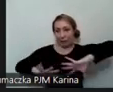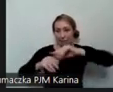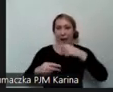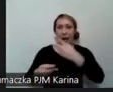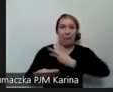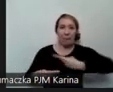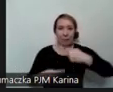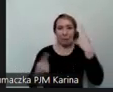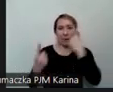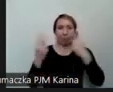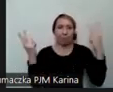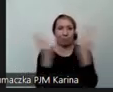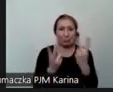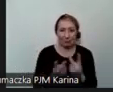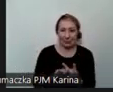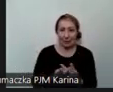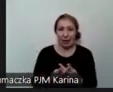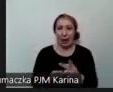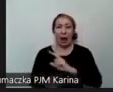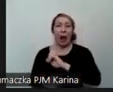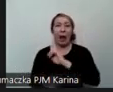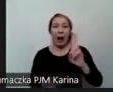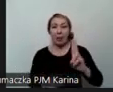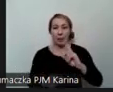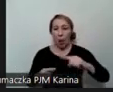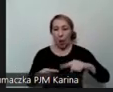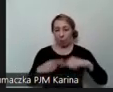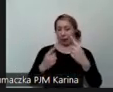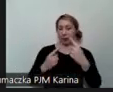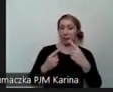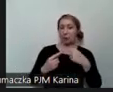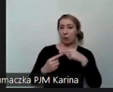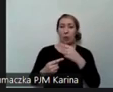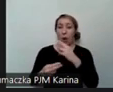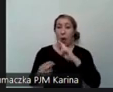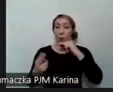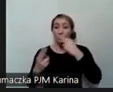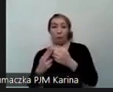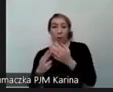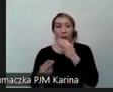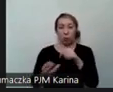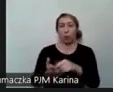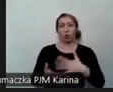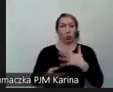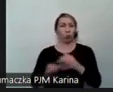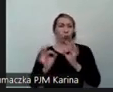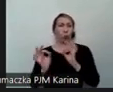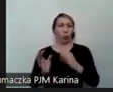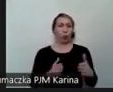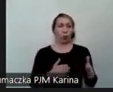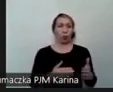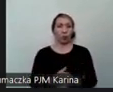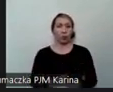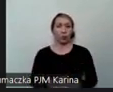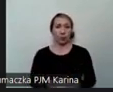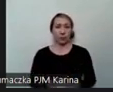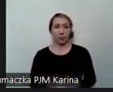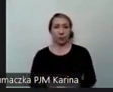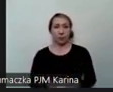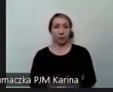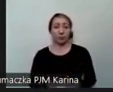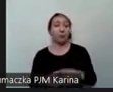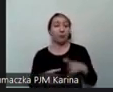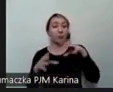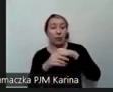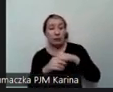z nas w pewnym momencie przekonuje się do tego, że ta odpowiedź, to pytanie wygląda tak, jak wyglądać powinno. W ramach